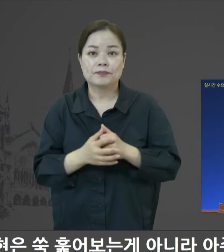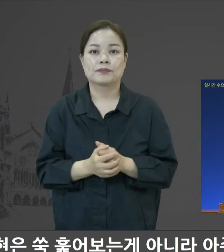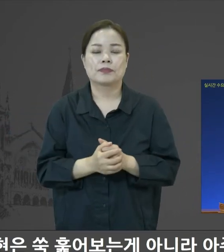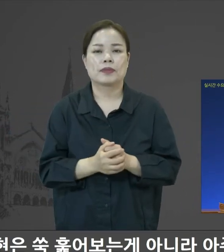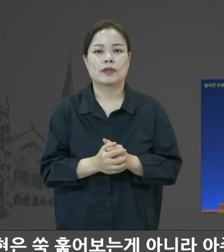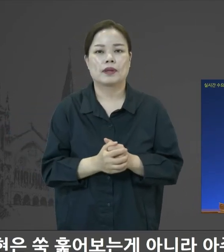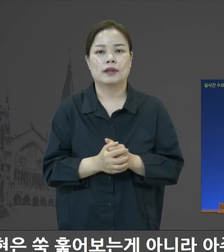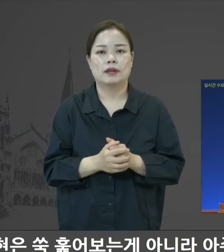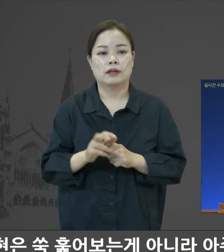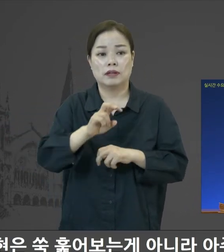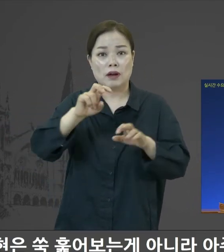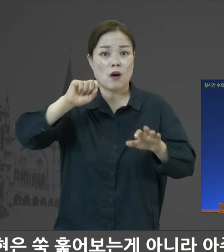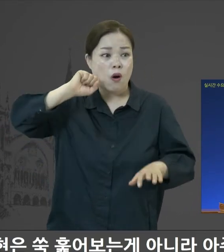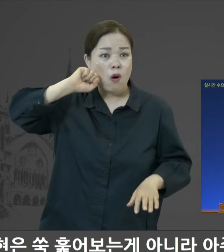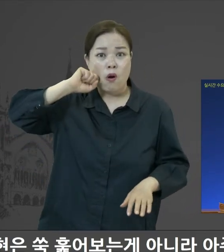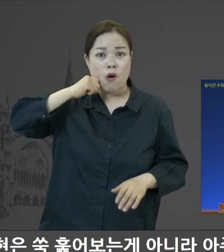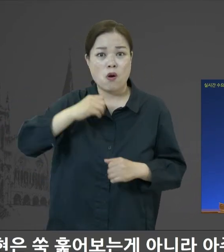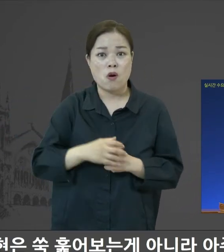찾기 힘드니까.